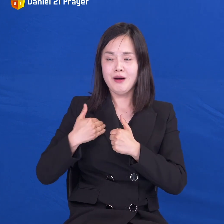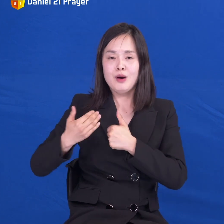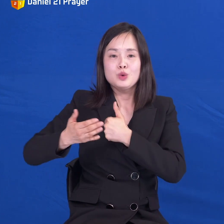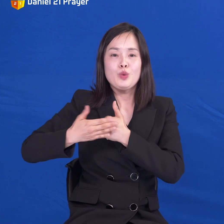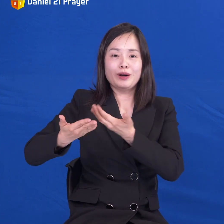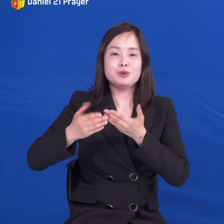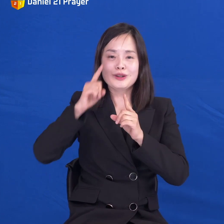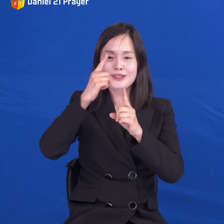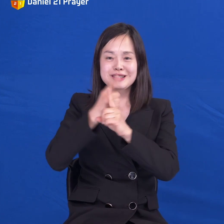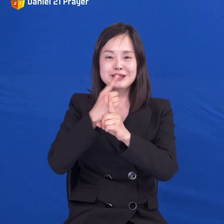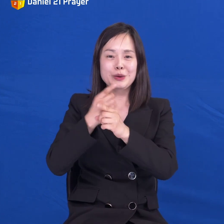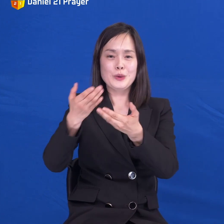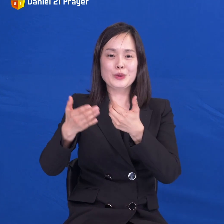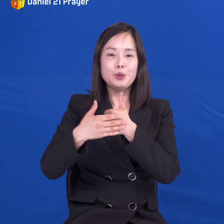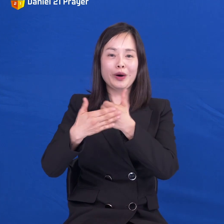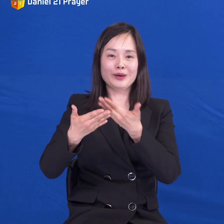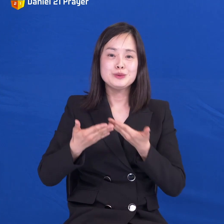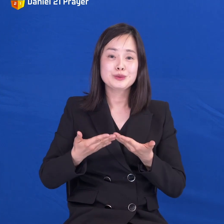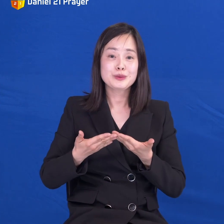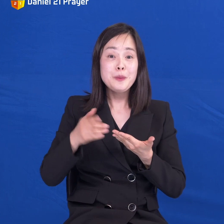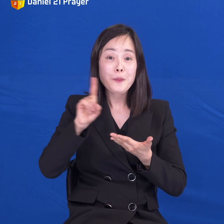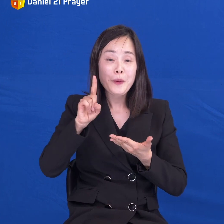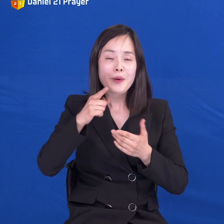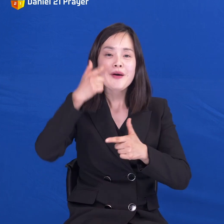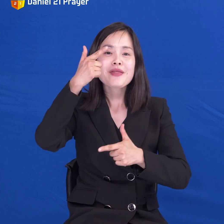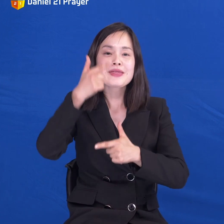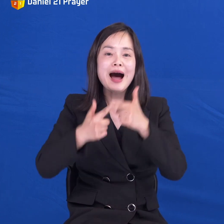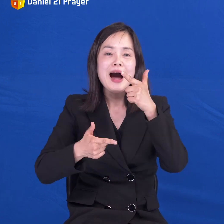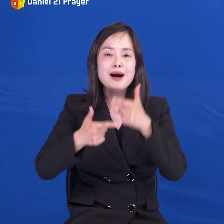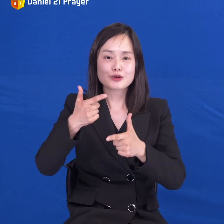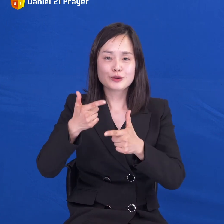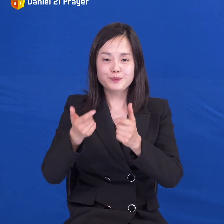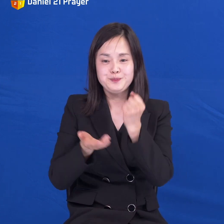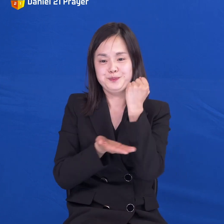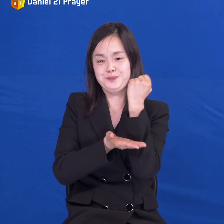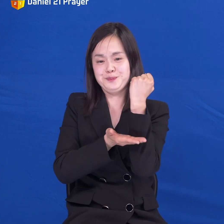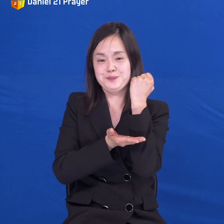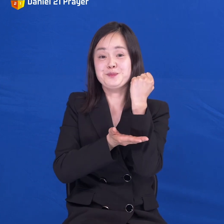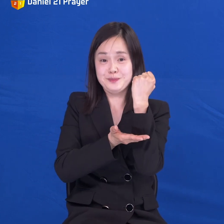저분이 나무를 잘라다가 내 다리를 묶어줬어요.